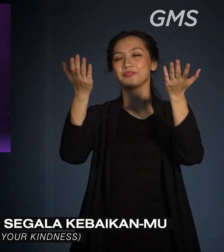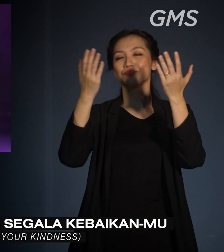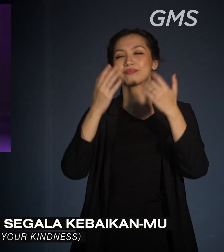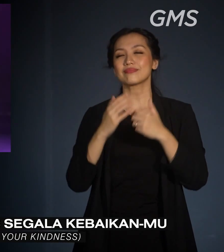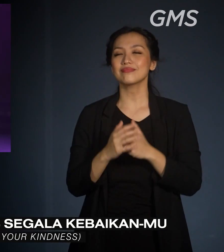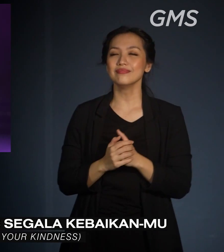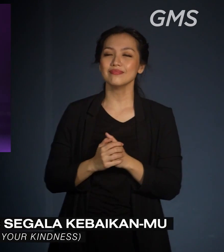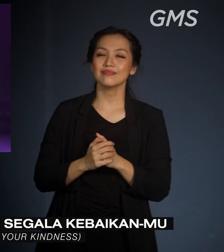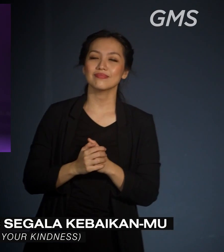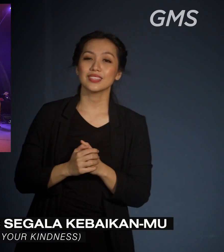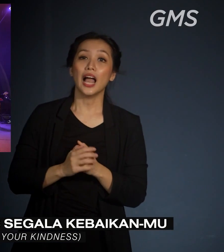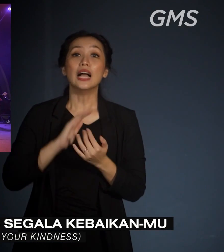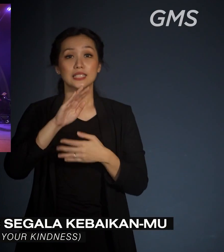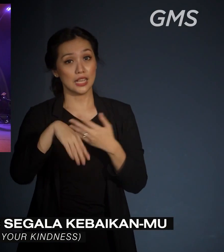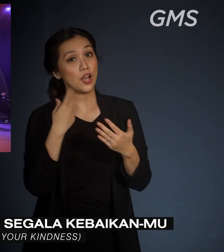balas